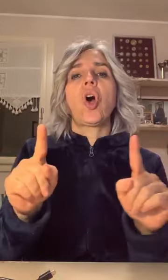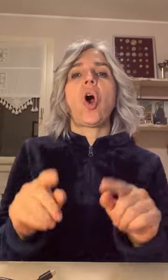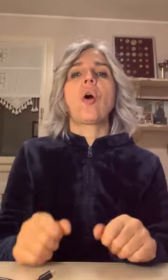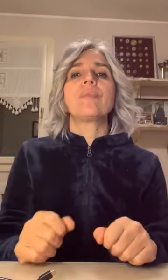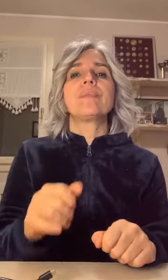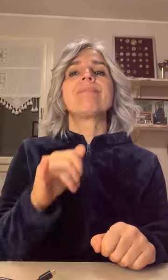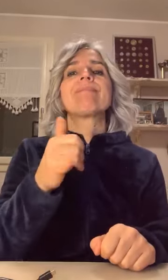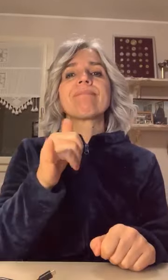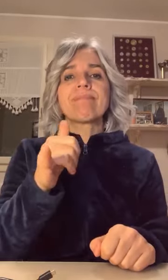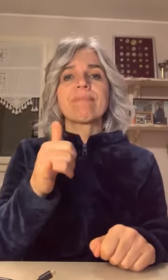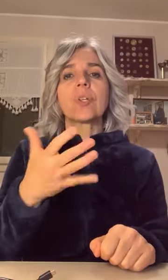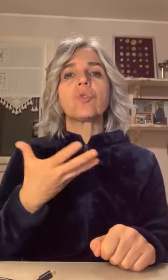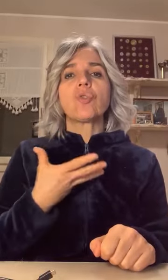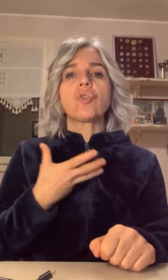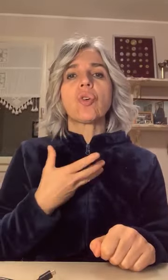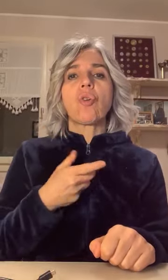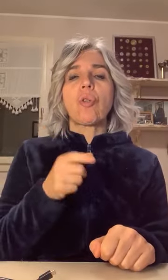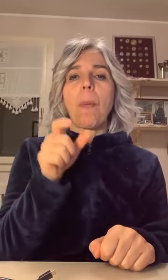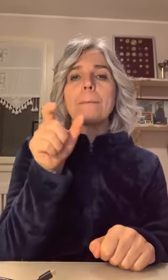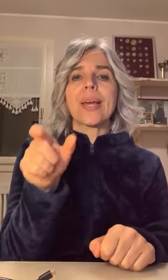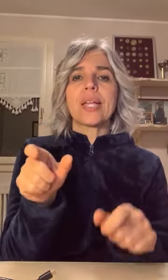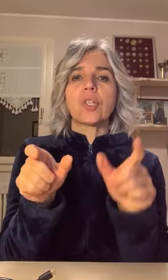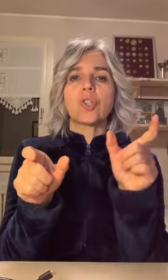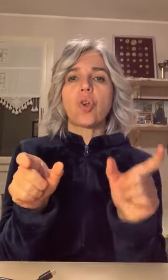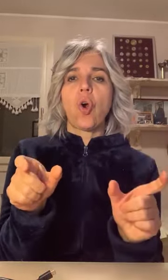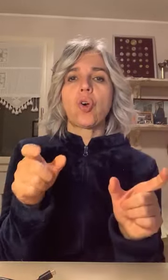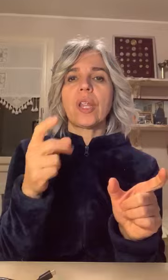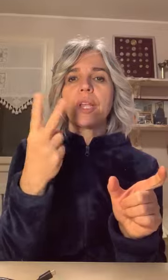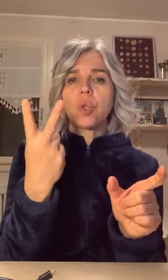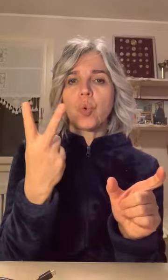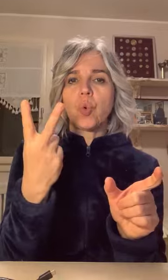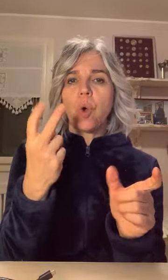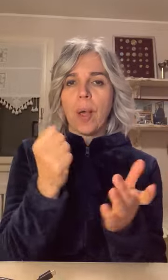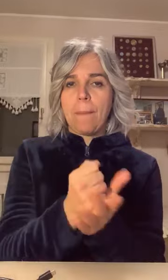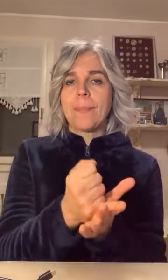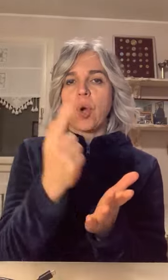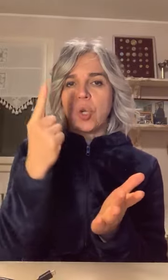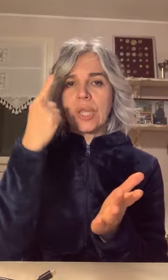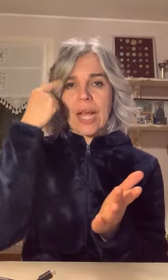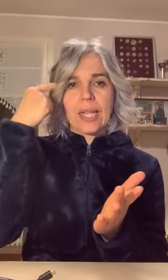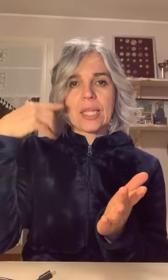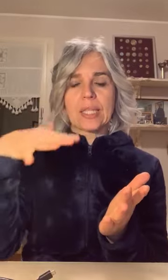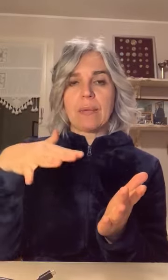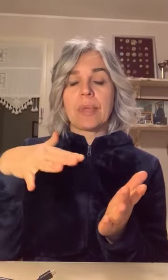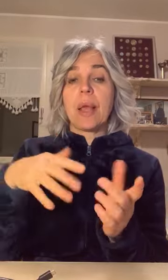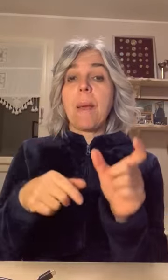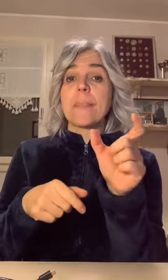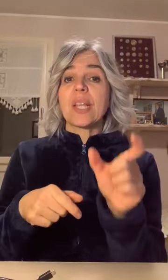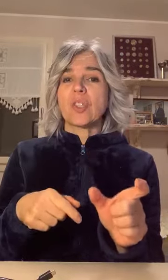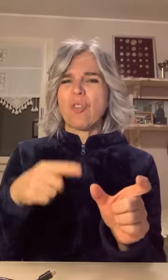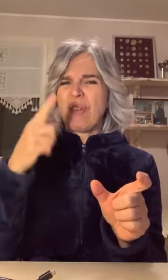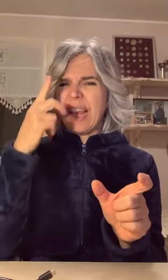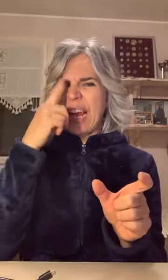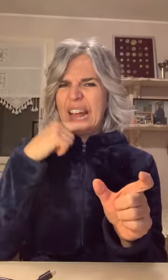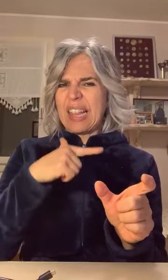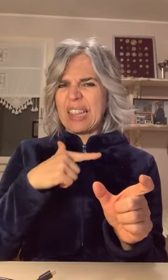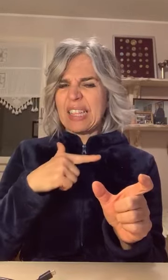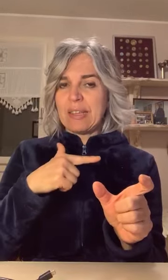importante questo saperlo. La scrittura ci dice: all'empio accade ciò che teme, in Proverbi, mentre invece ai figli